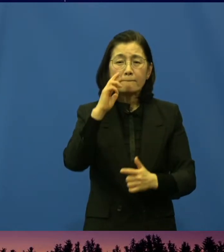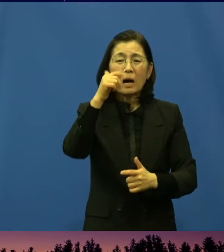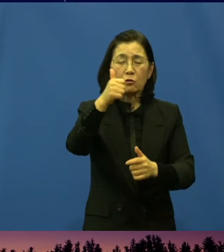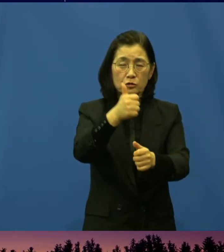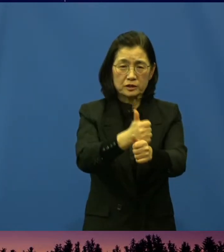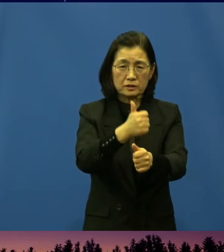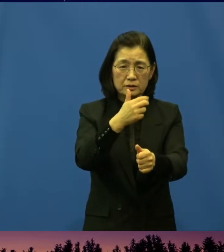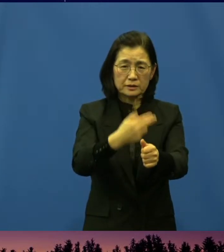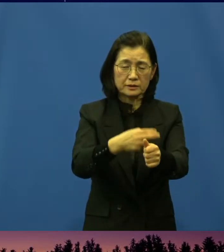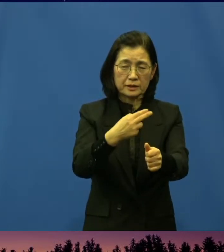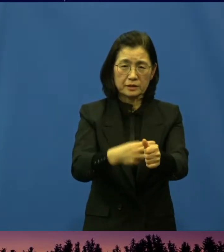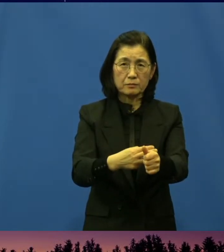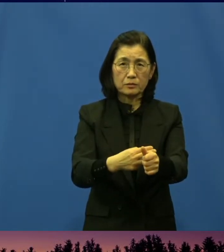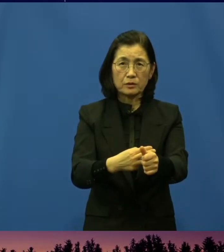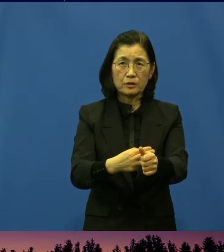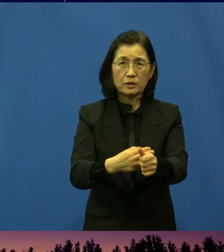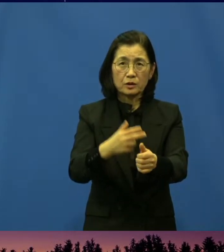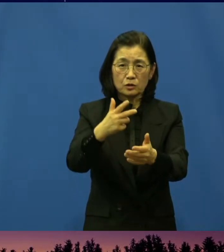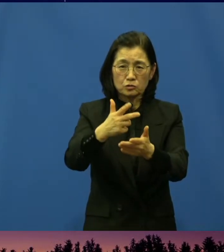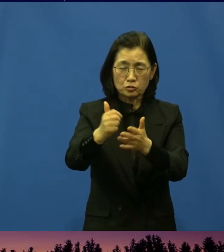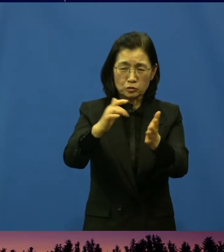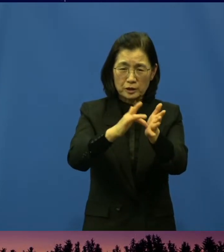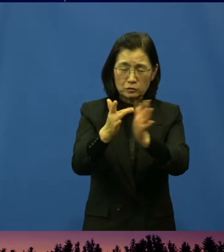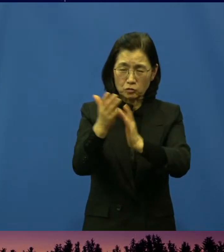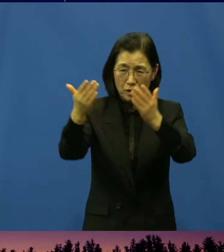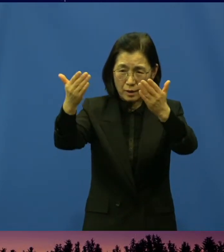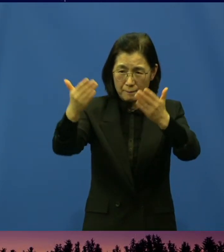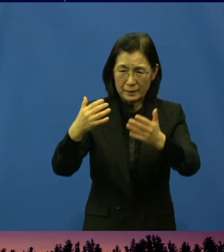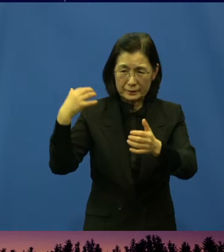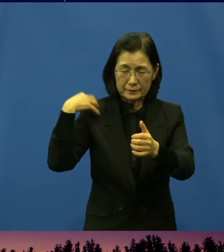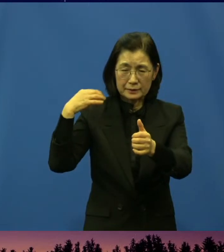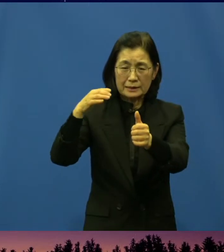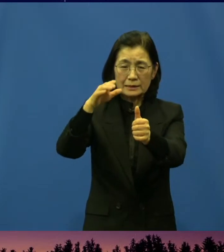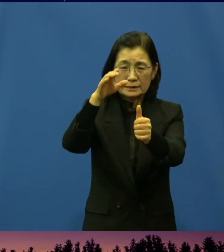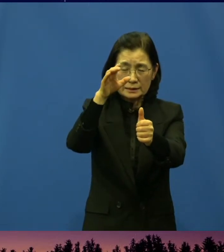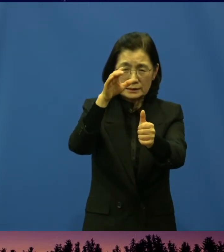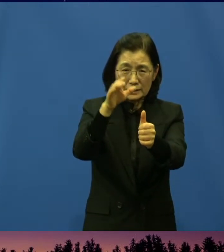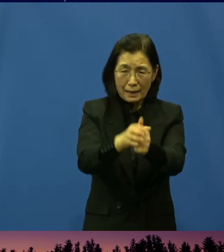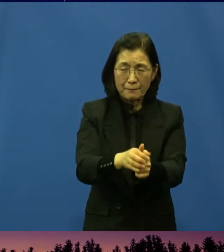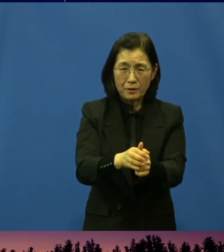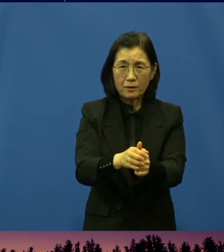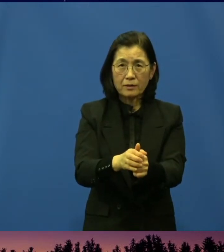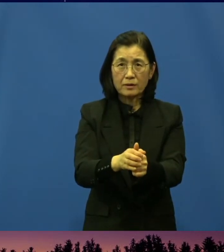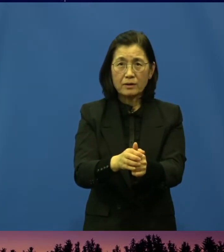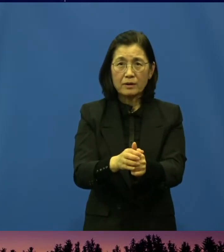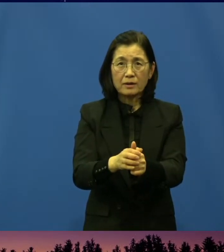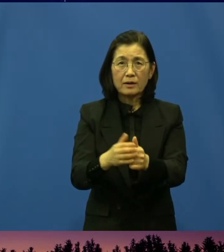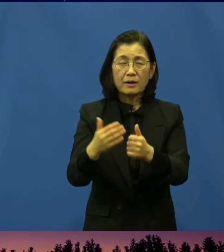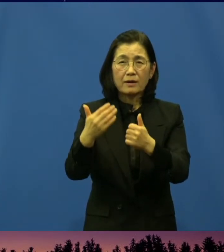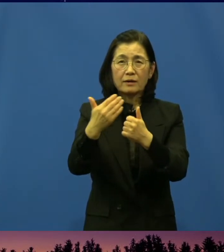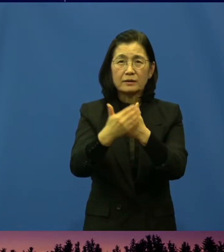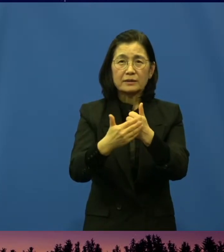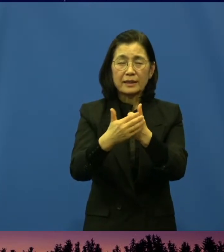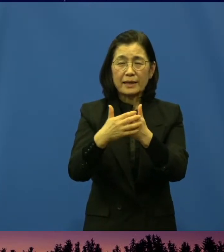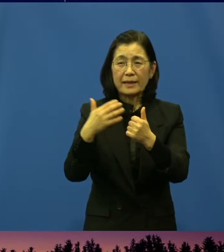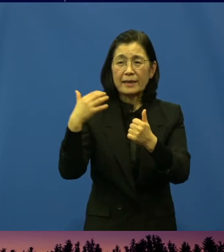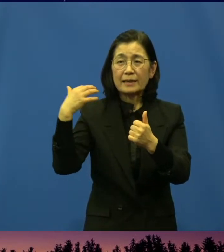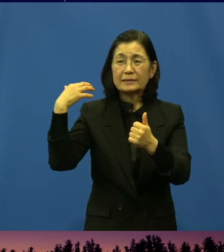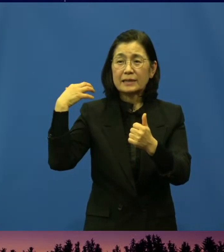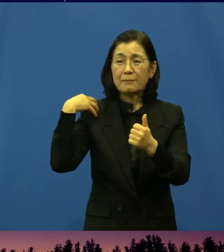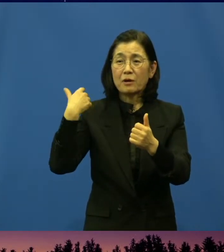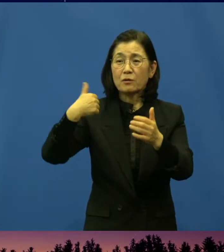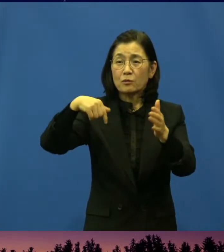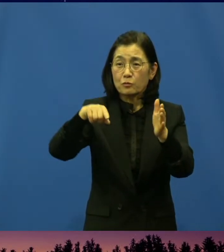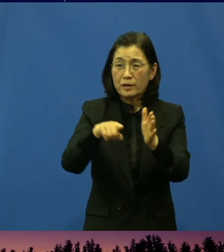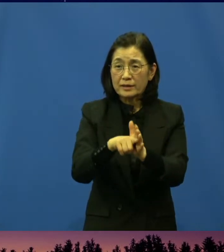나의 달려갈 주 예수께 받은 사명 곧 그 은혜의 복음을 증언하려 하면 나의 생명을 조금도 아까워하지